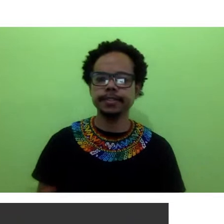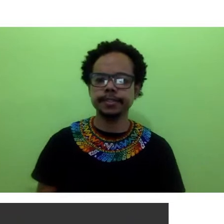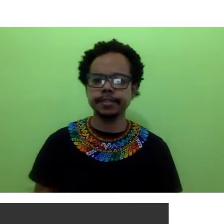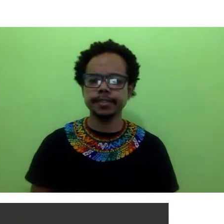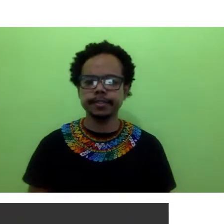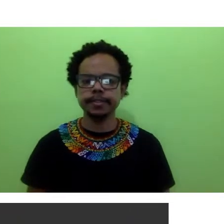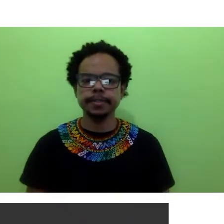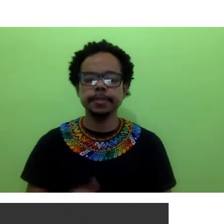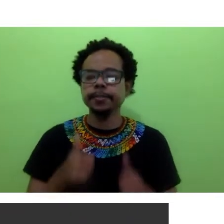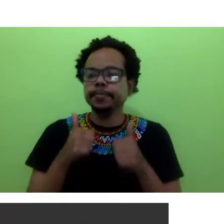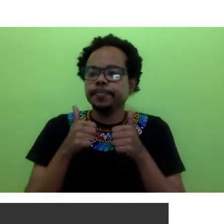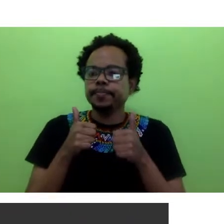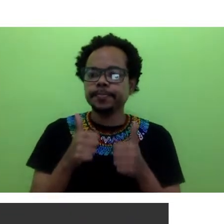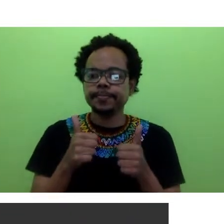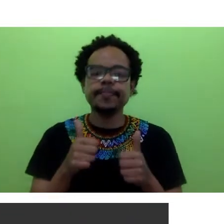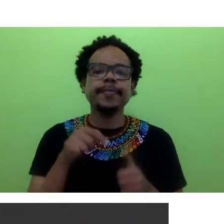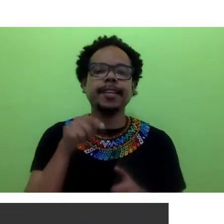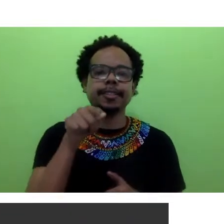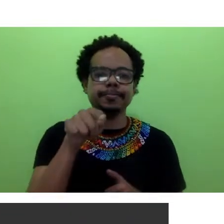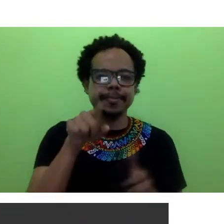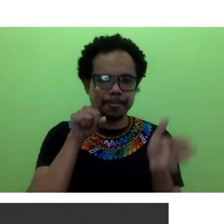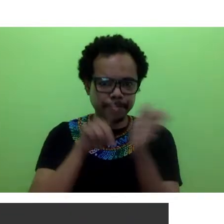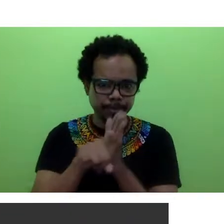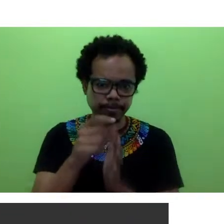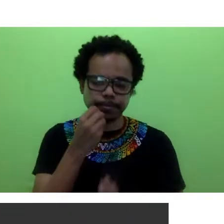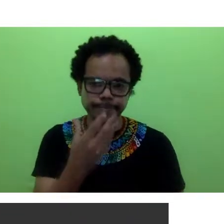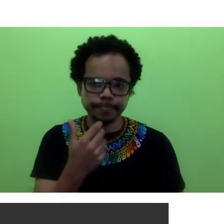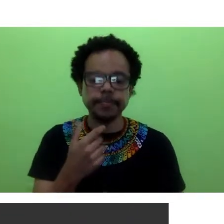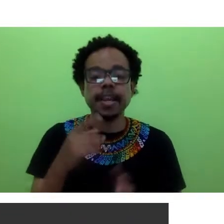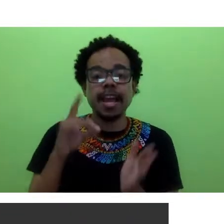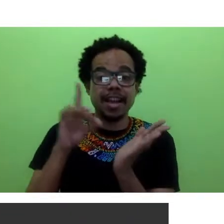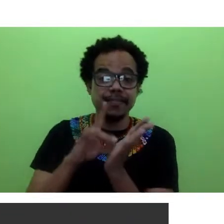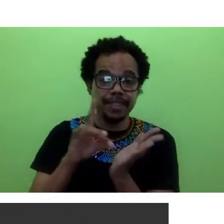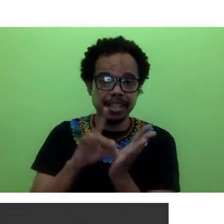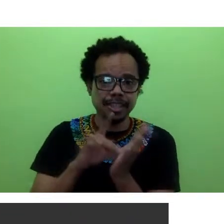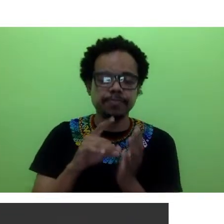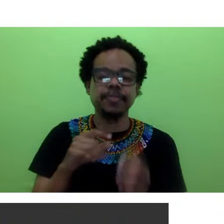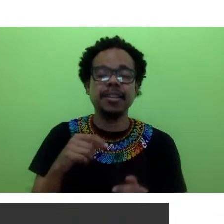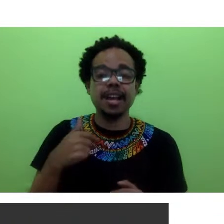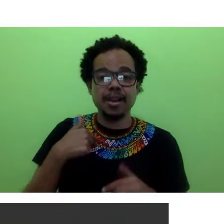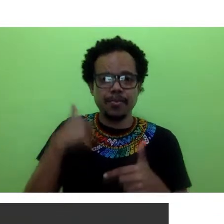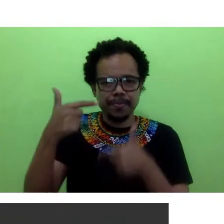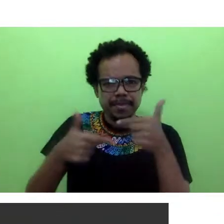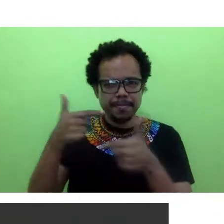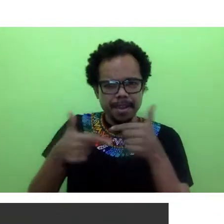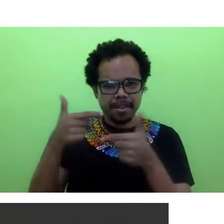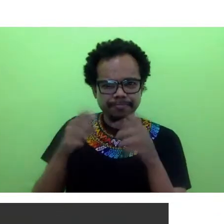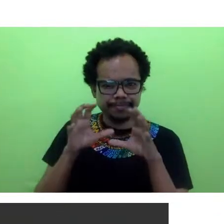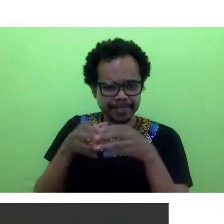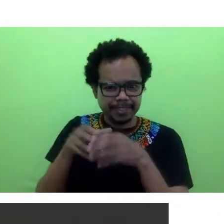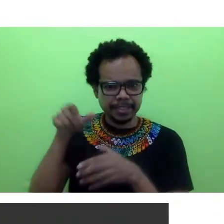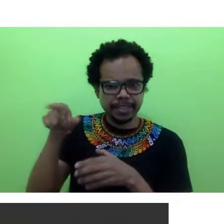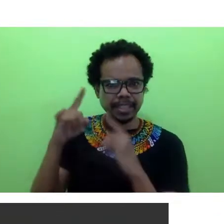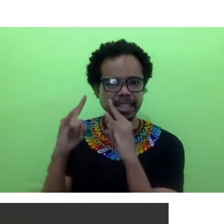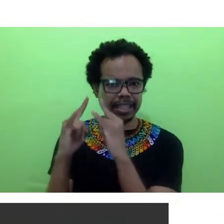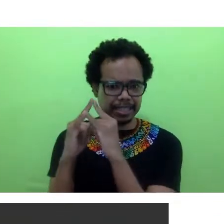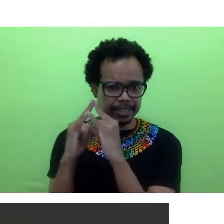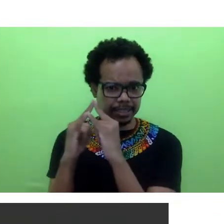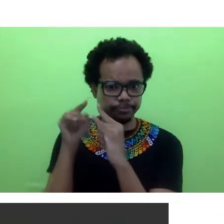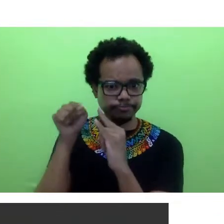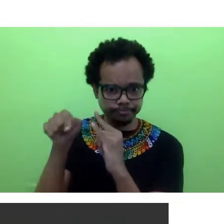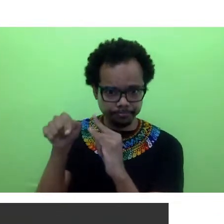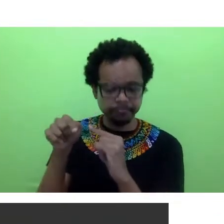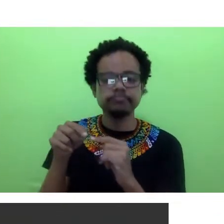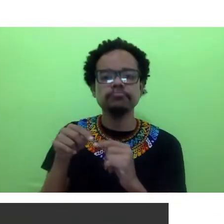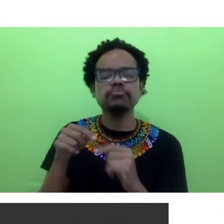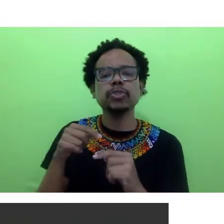G1 bom então respondendo lá a questão é uma questão bastante importante